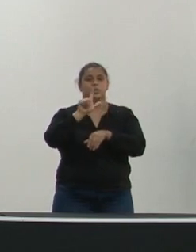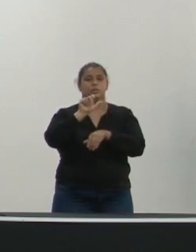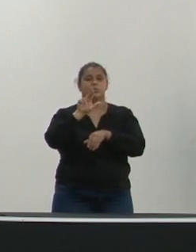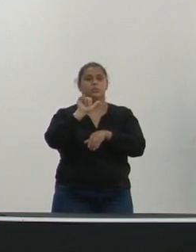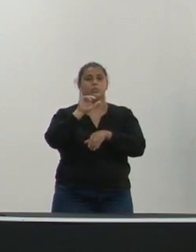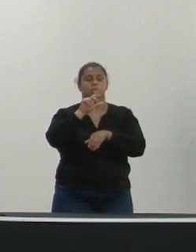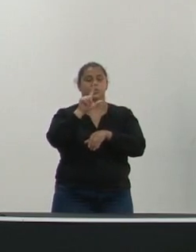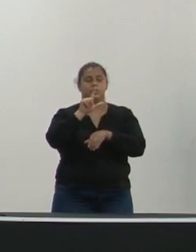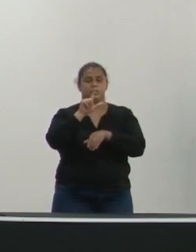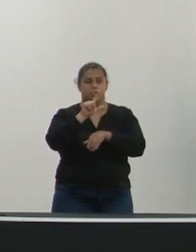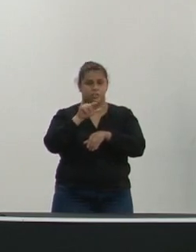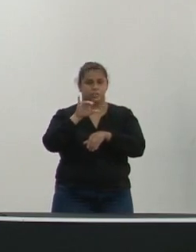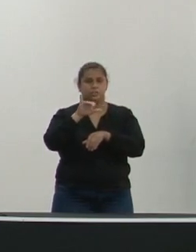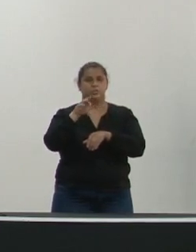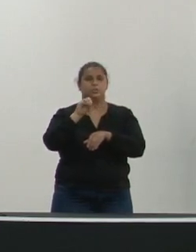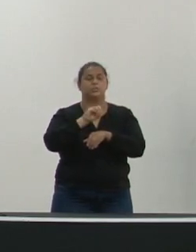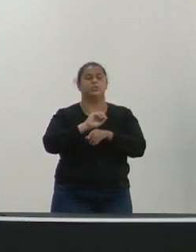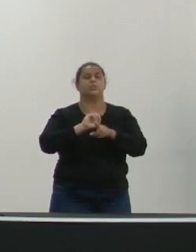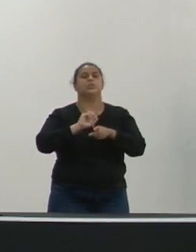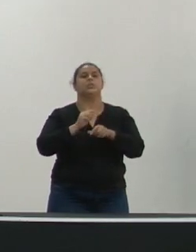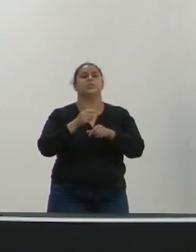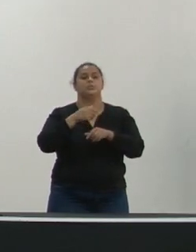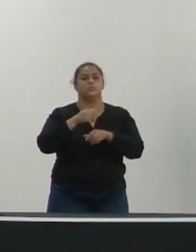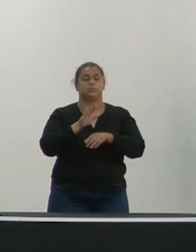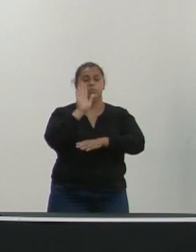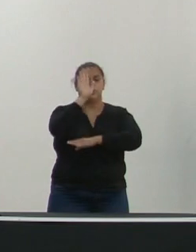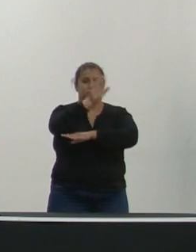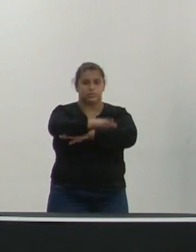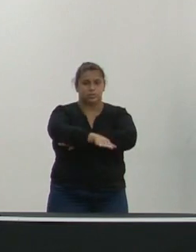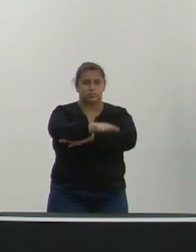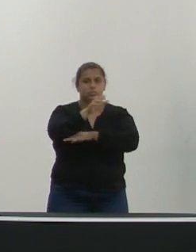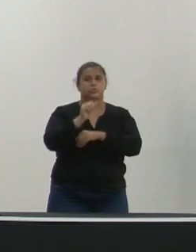uma oitiva com o Antônio Nunes.